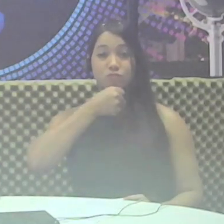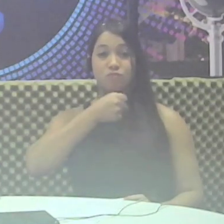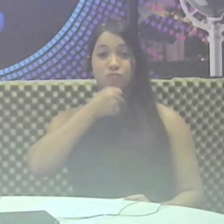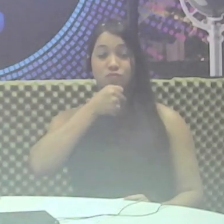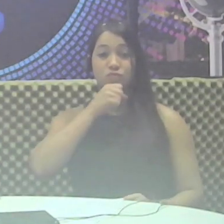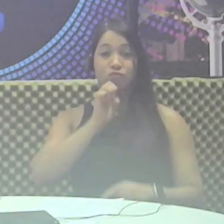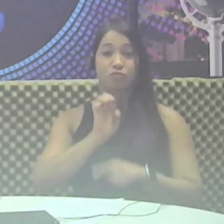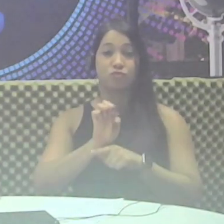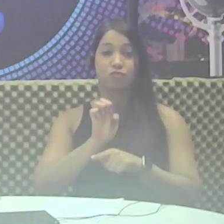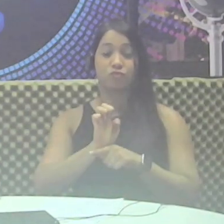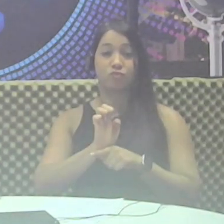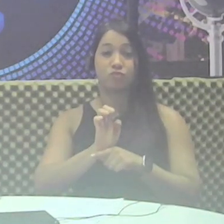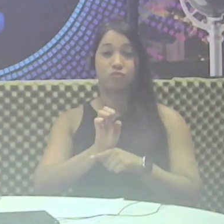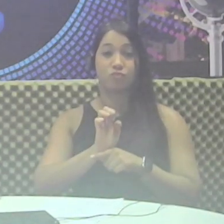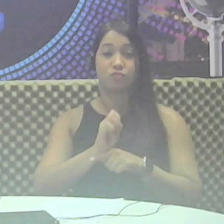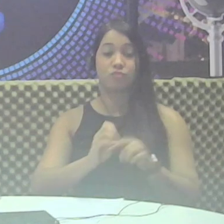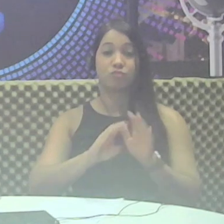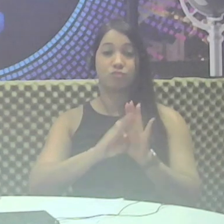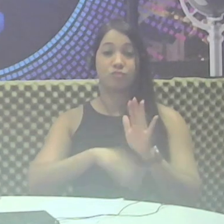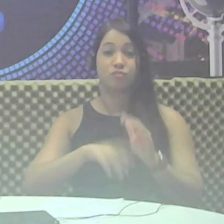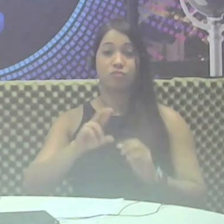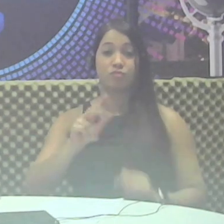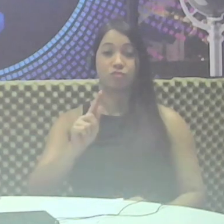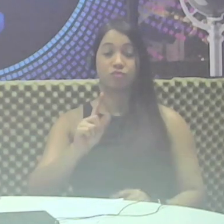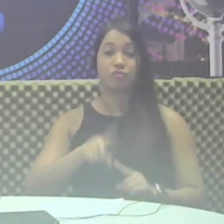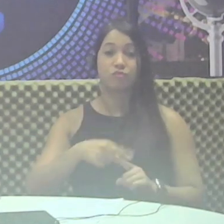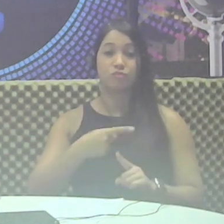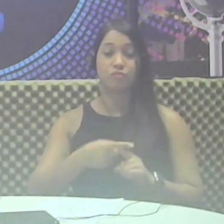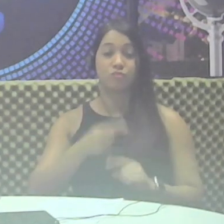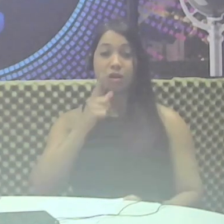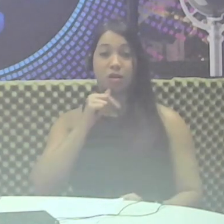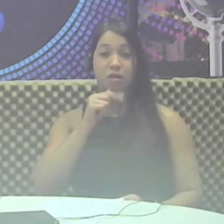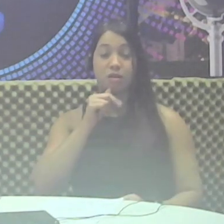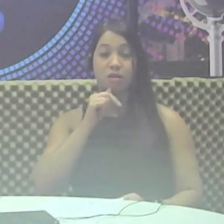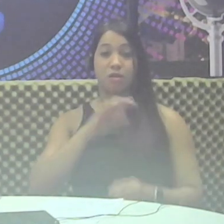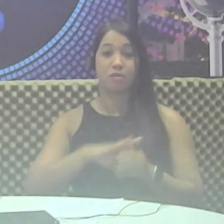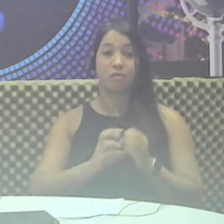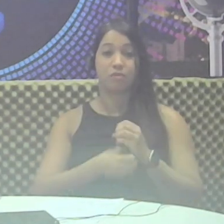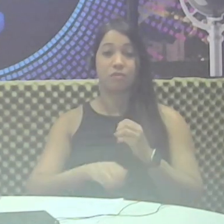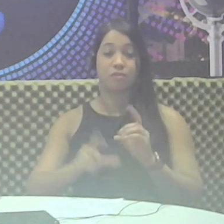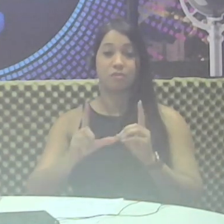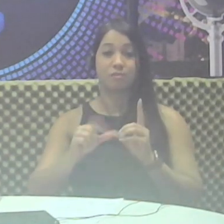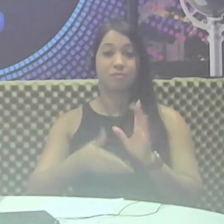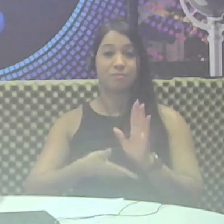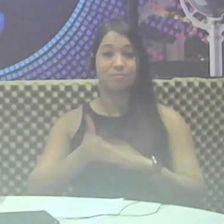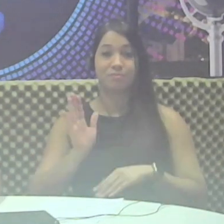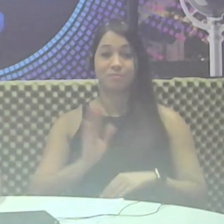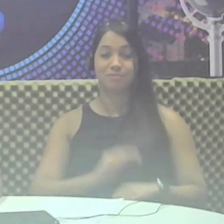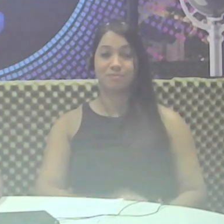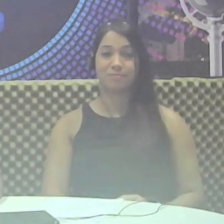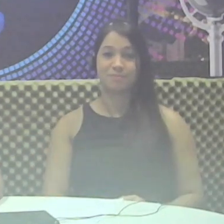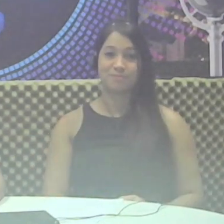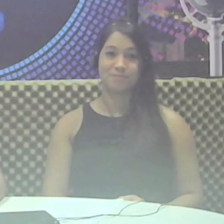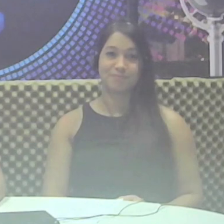interestadual, isenções para o RG e da tarifa de água e esgoto do DEMAI. Participe!